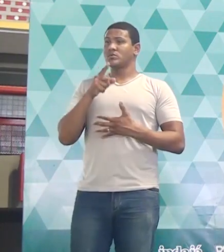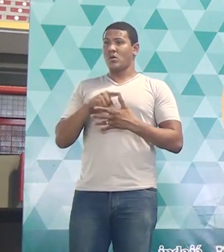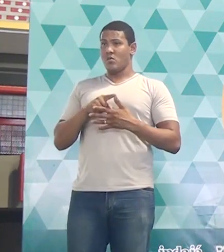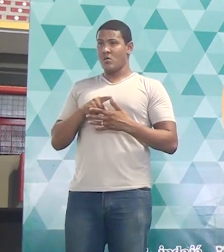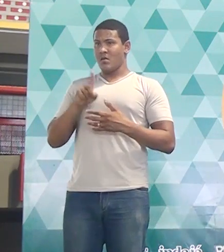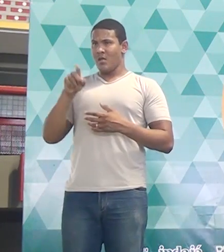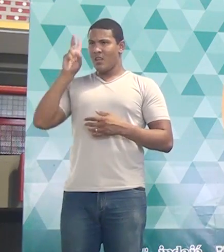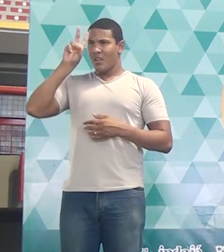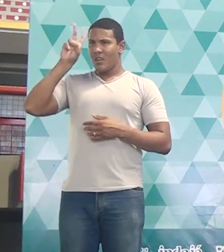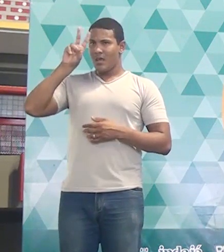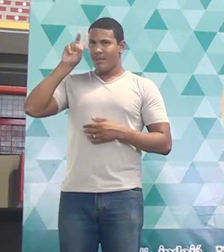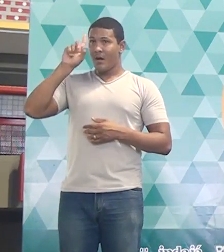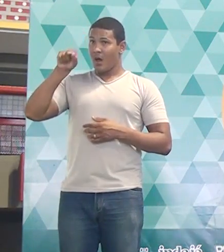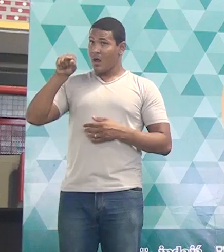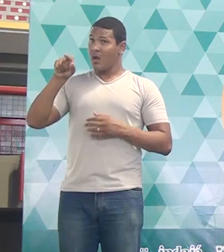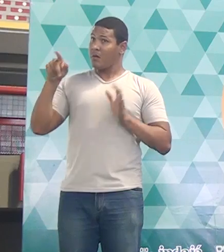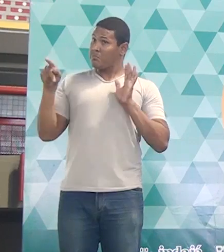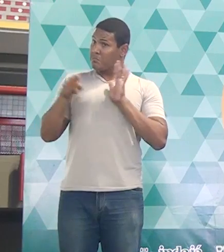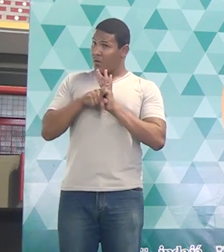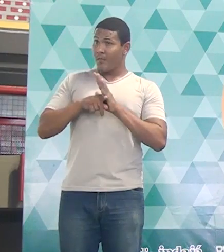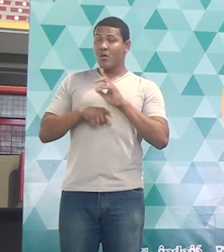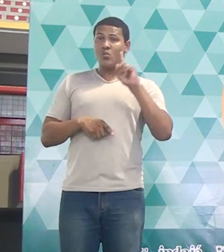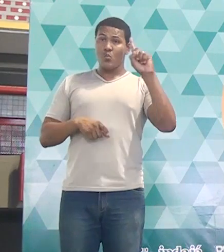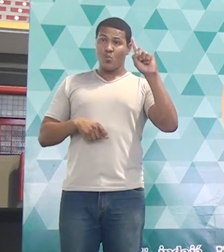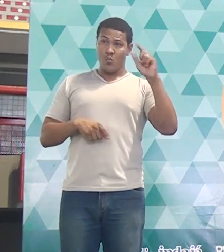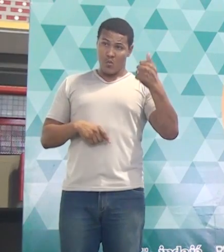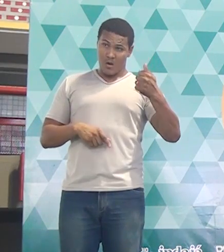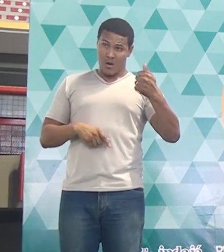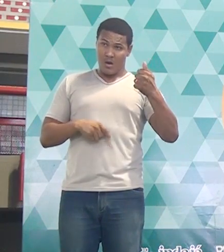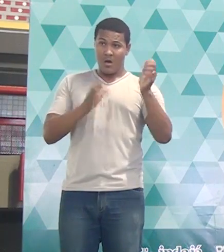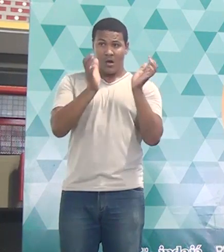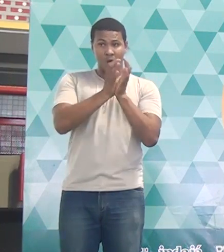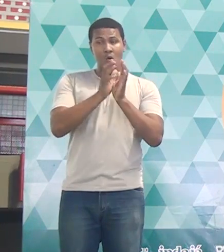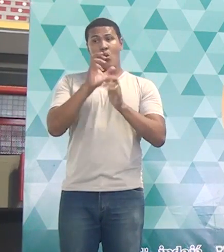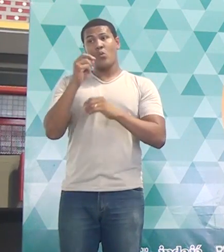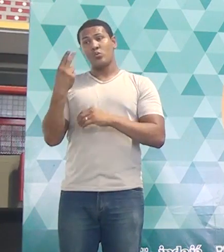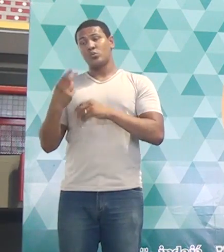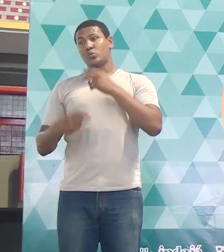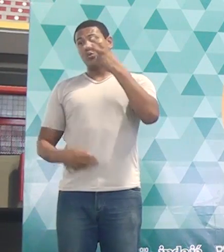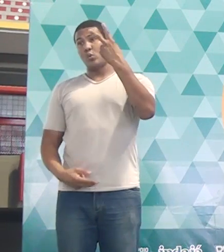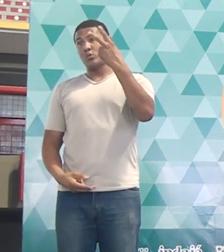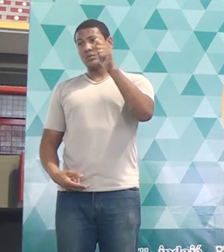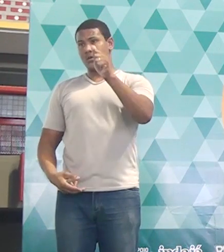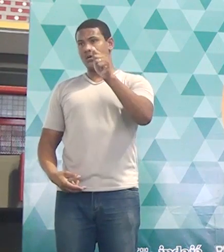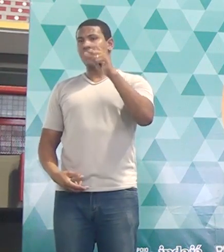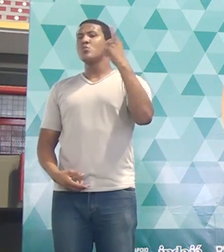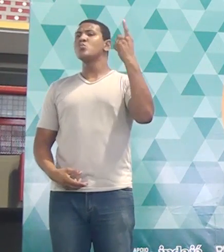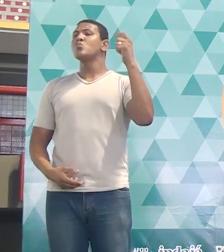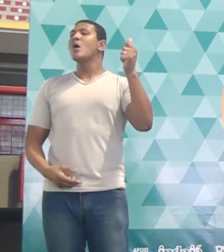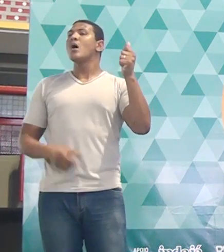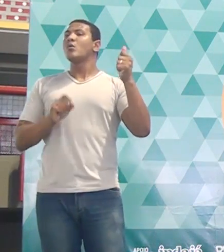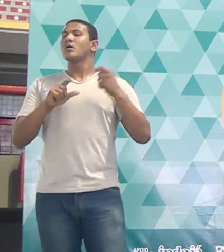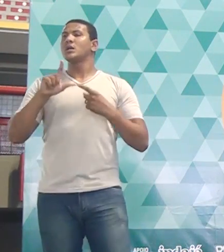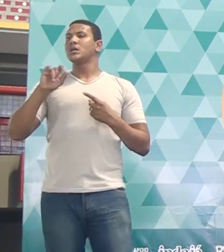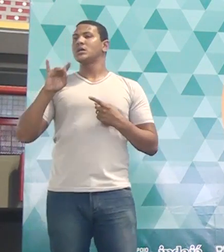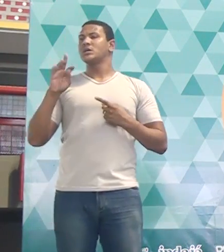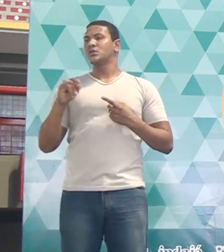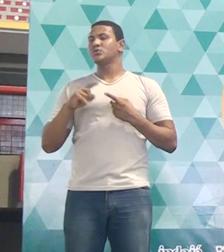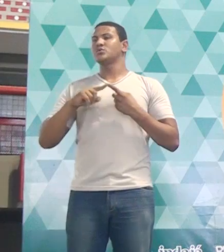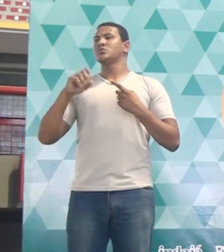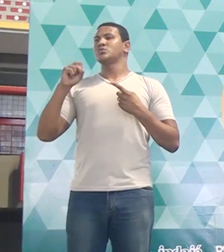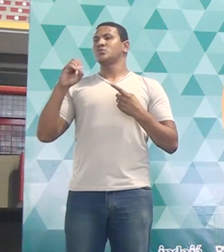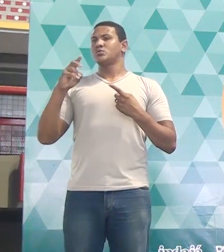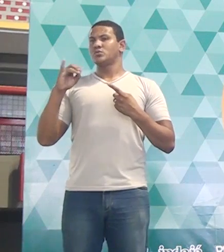são aquelas formadas por elementos das famílias 1A ou 2A. Família 1A, lítio, sódio,